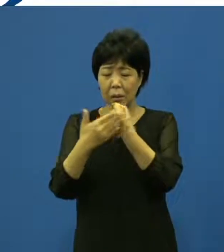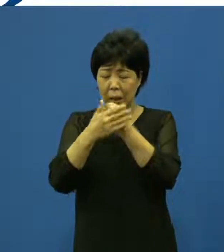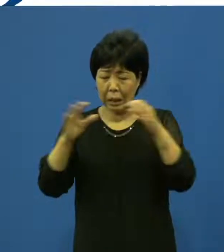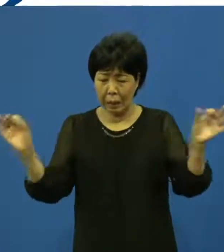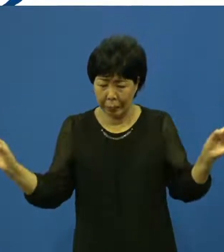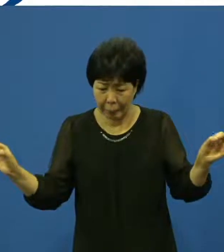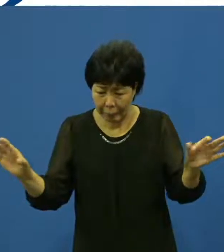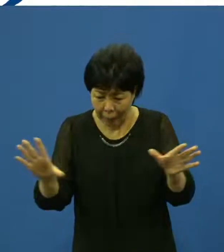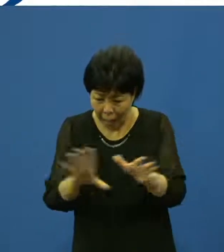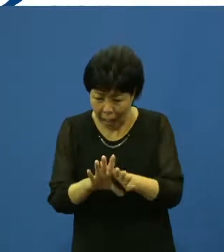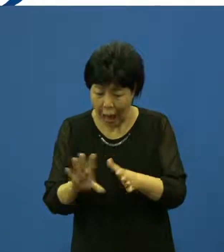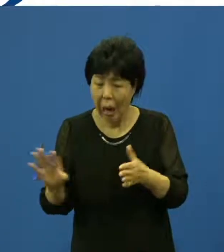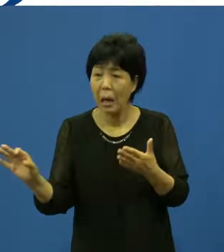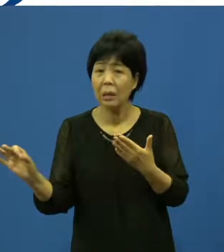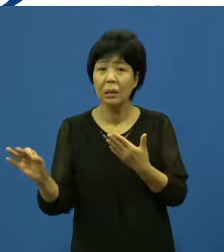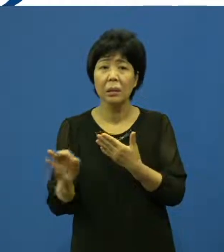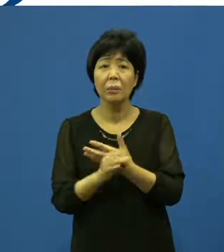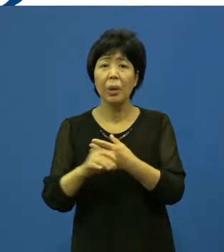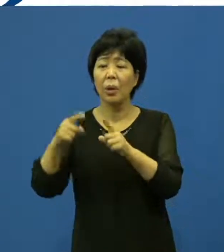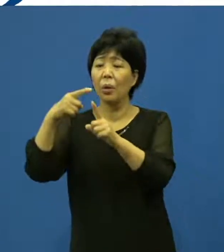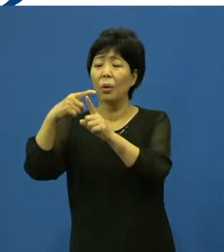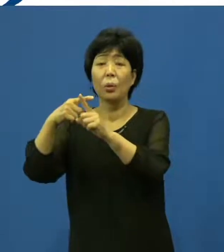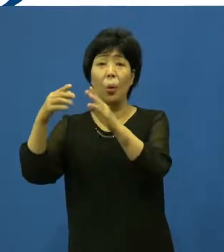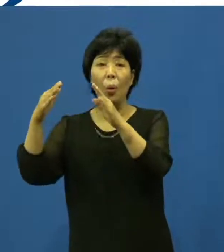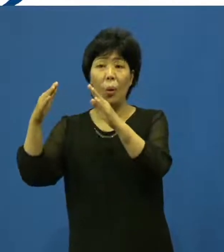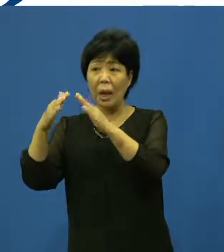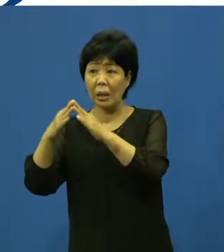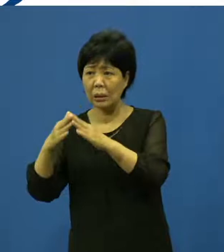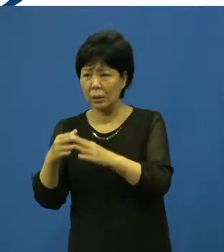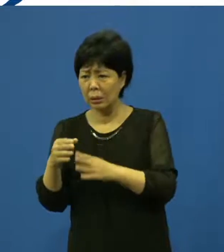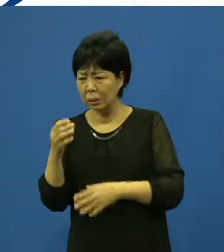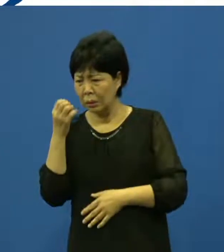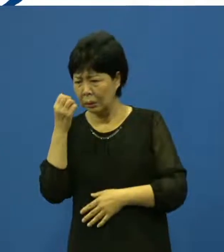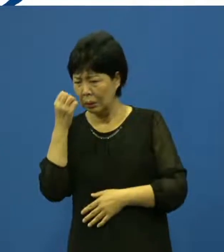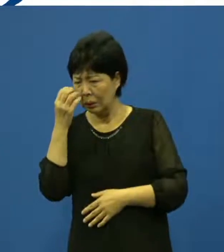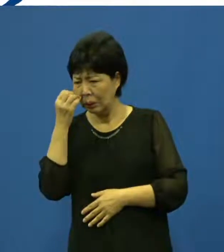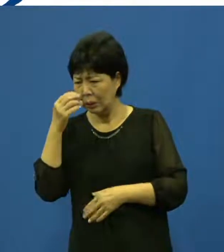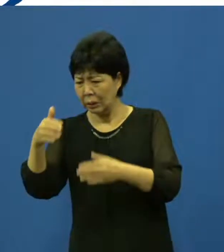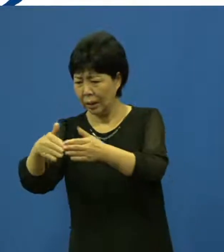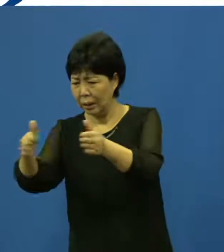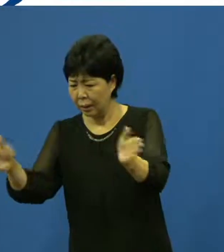못해요. 아주 괴이한 집단이 되고 말아요.